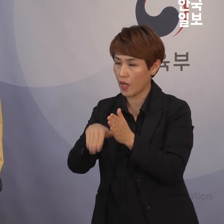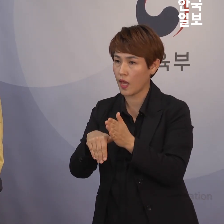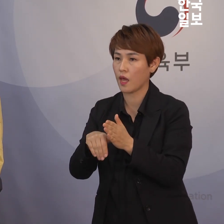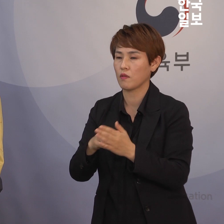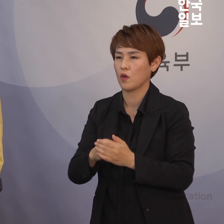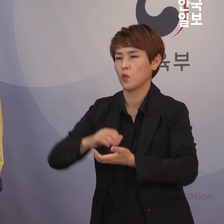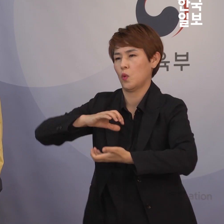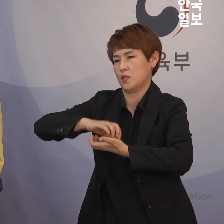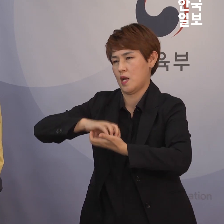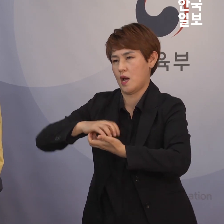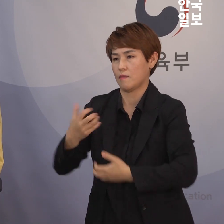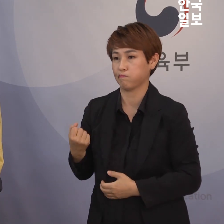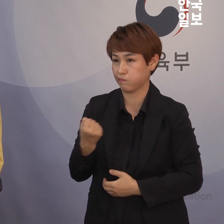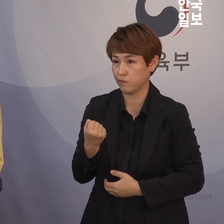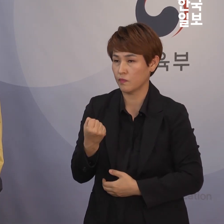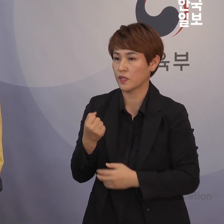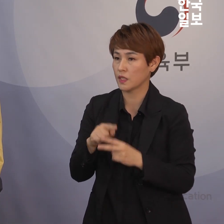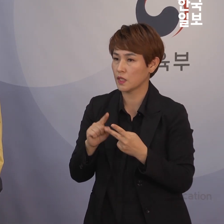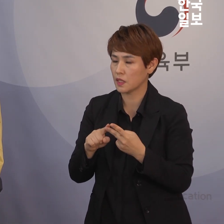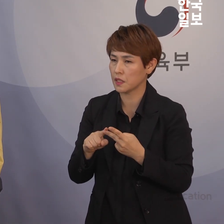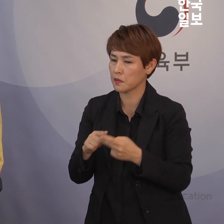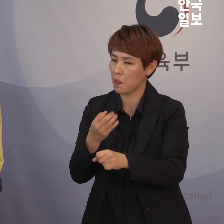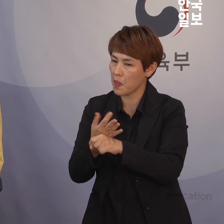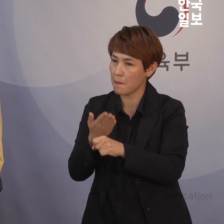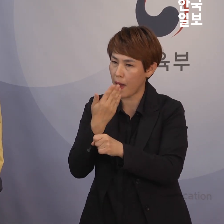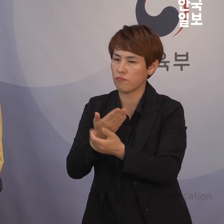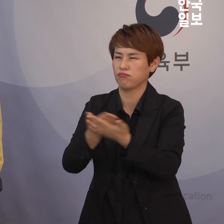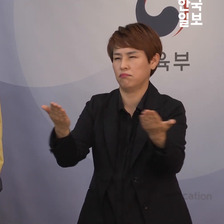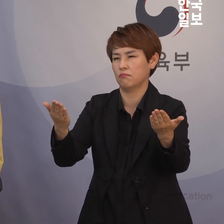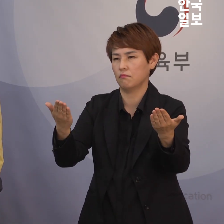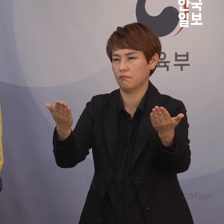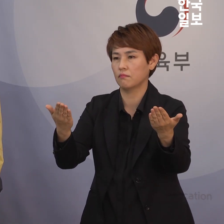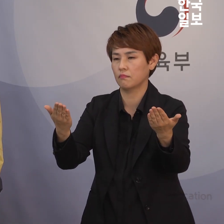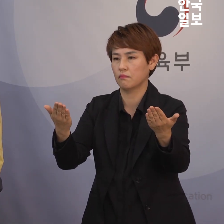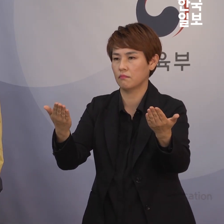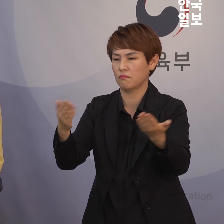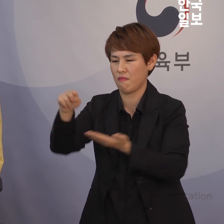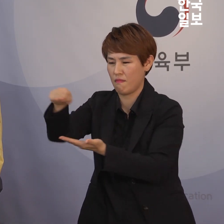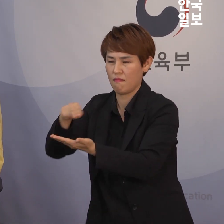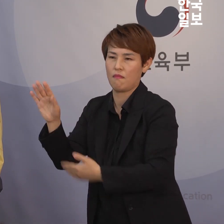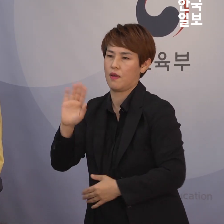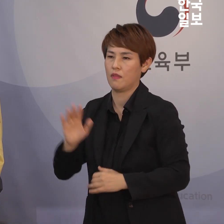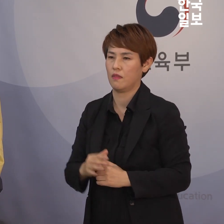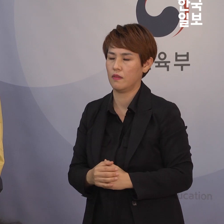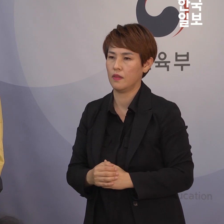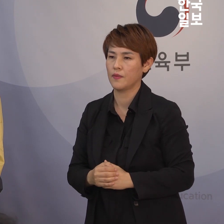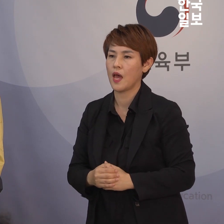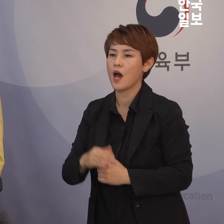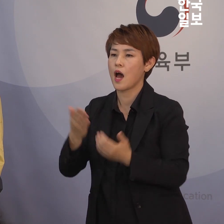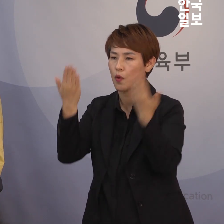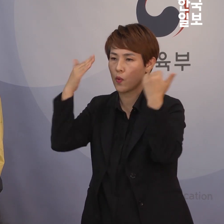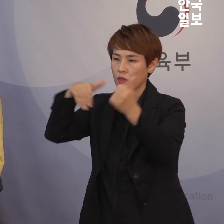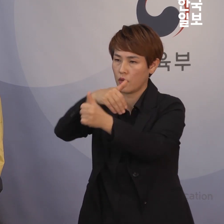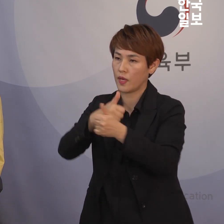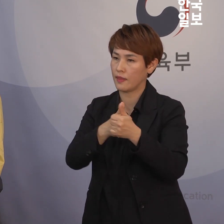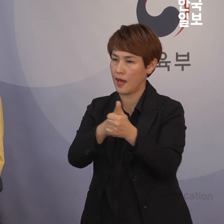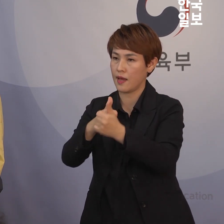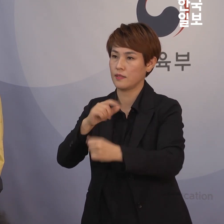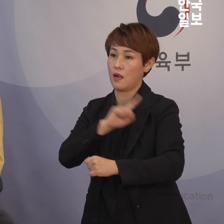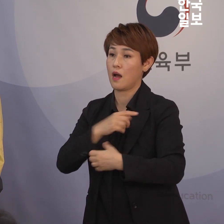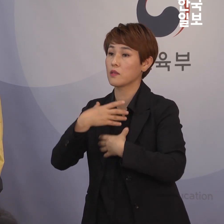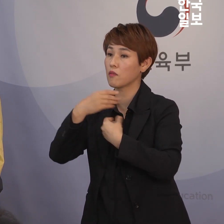개인 도시락 지참 또는 간편식을 제공하는 등 학교의 여건에 따라서 가장 안전한